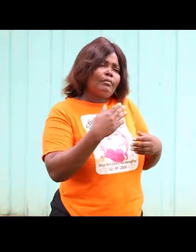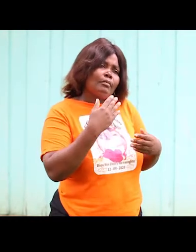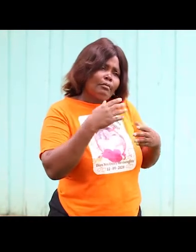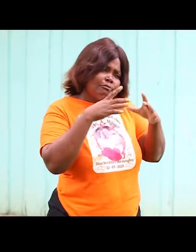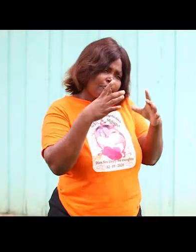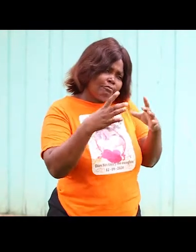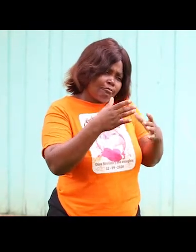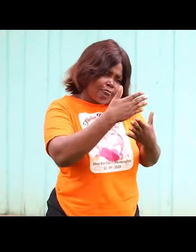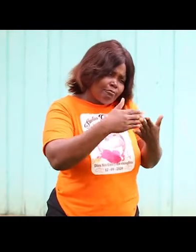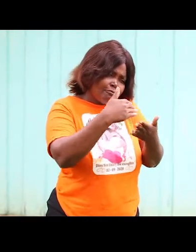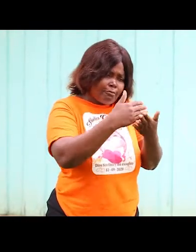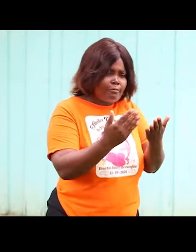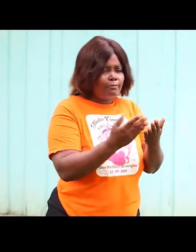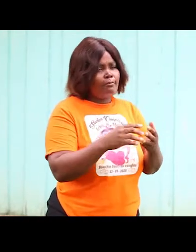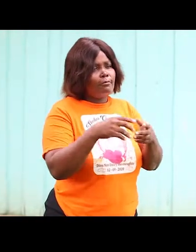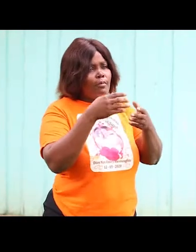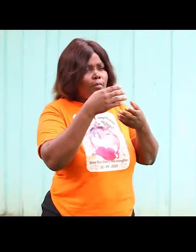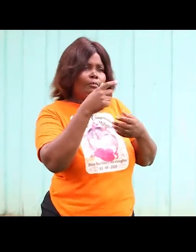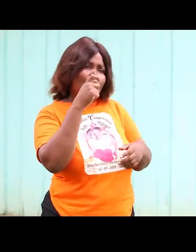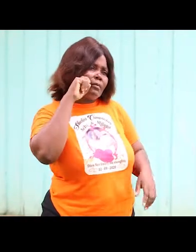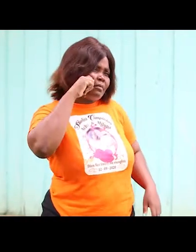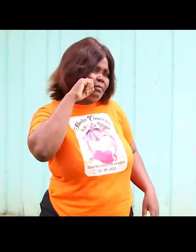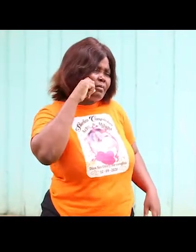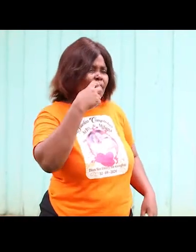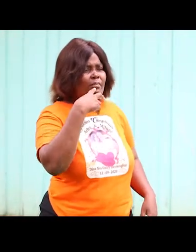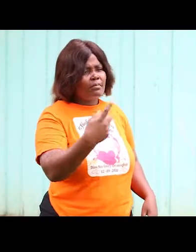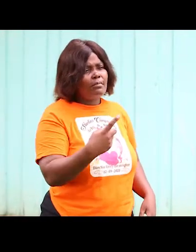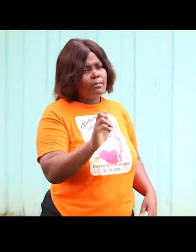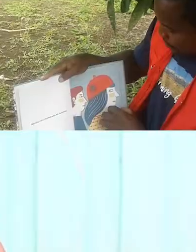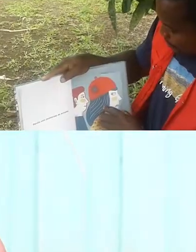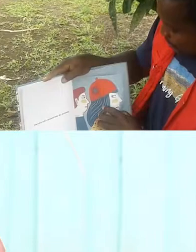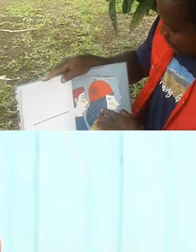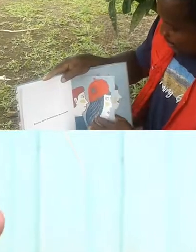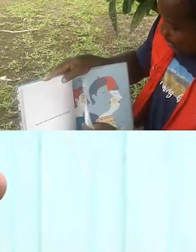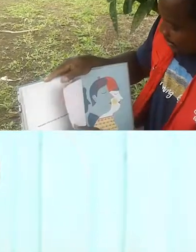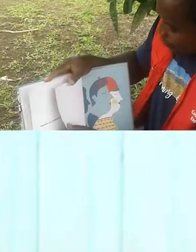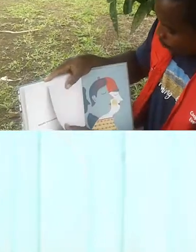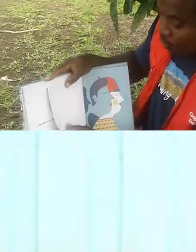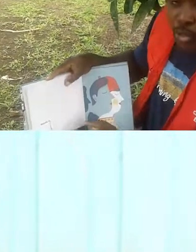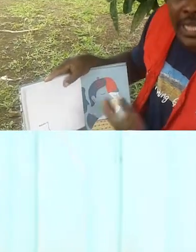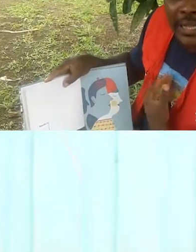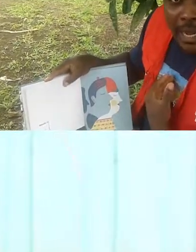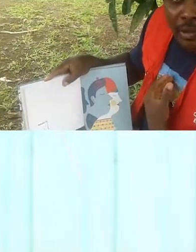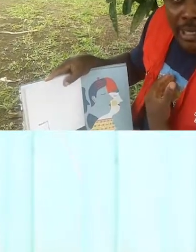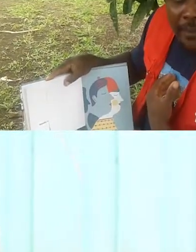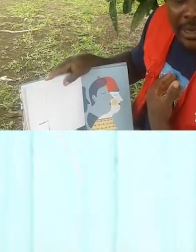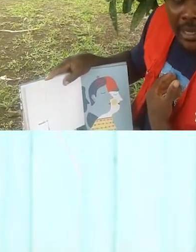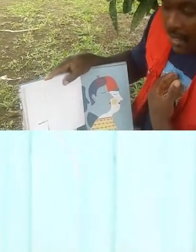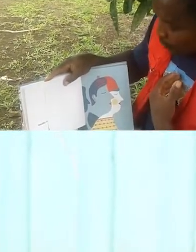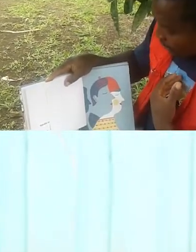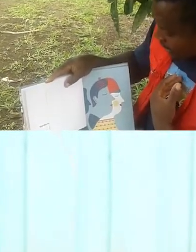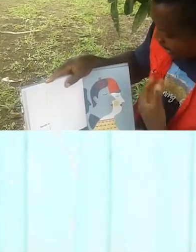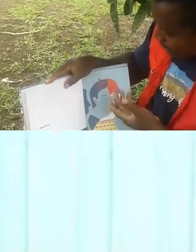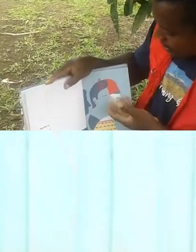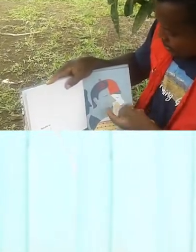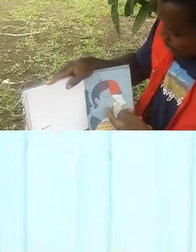dulces rosalía está enamorada de antonio si adentramos nos adentramos a la mente